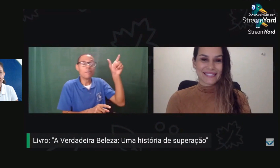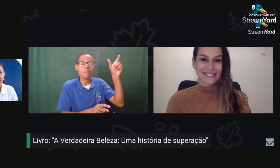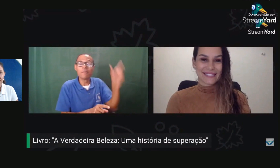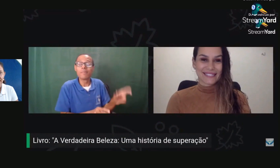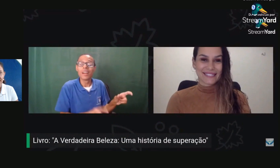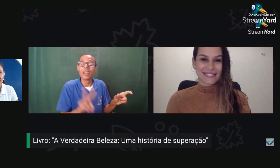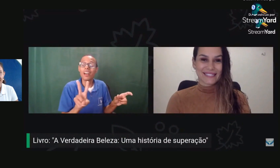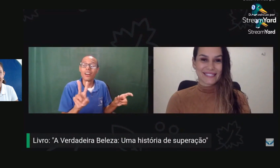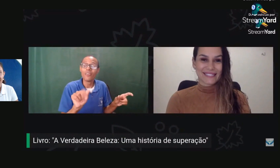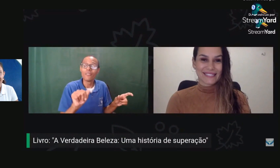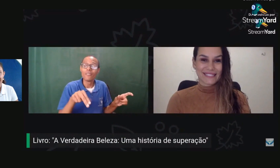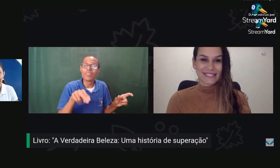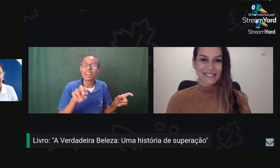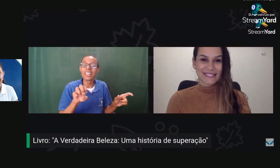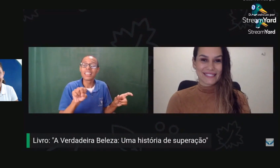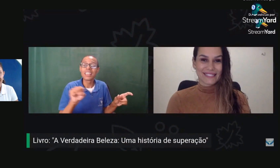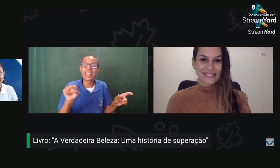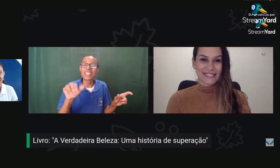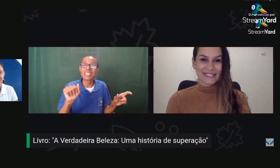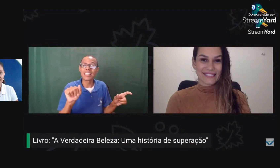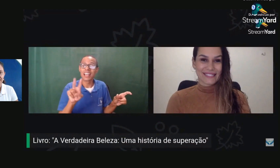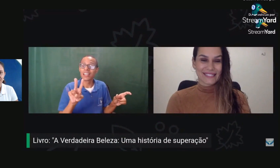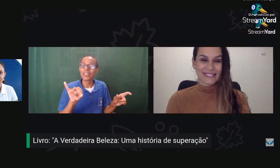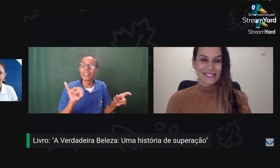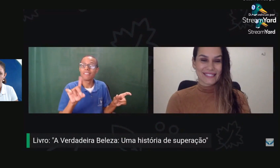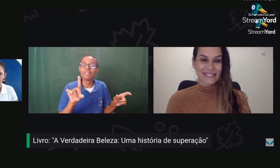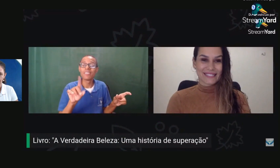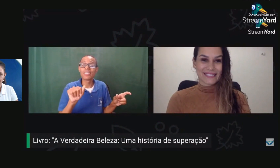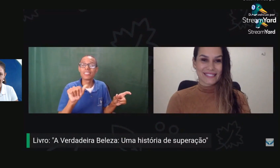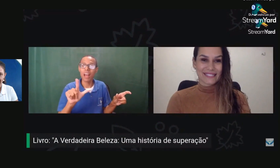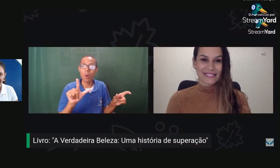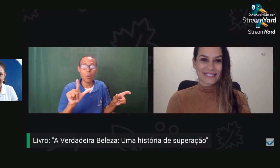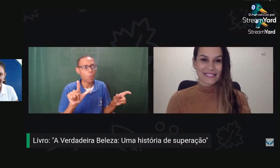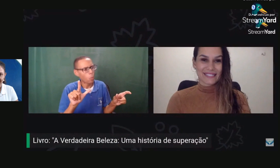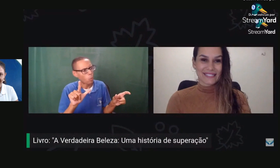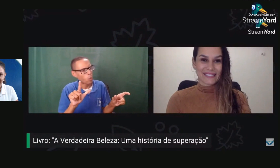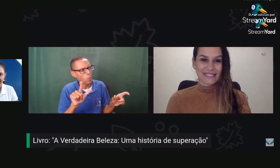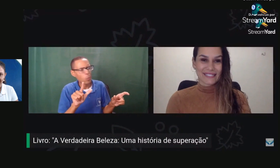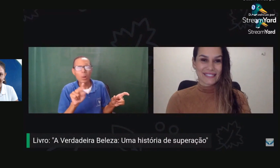perguntando quem é a Vanessa Vidal?